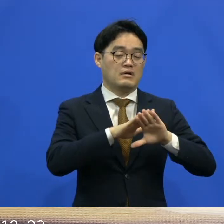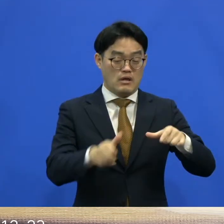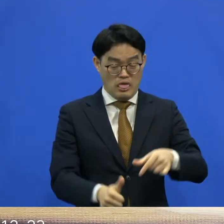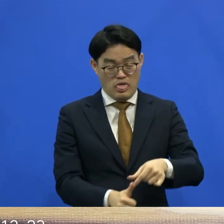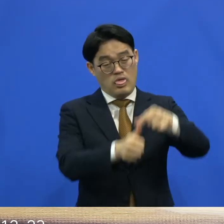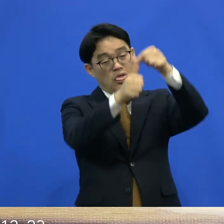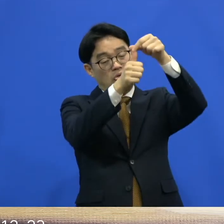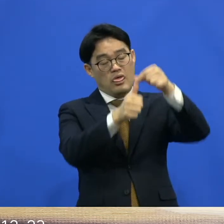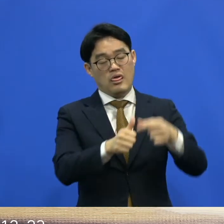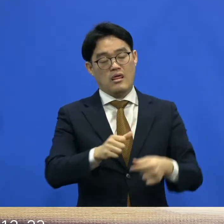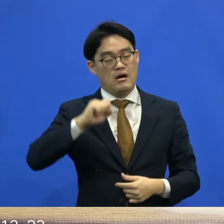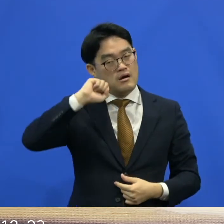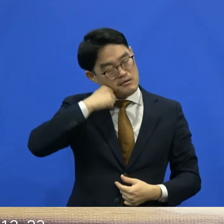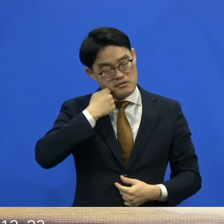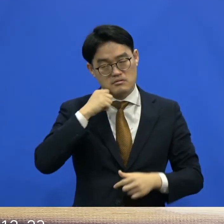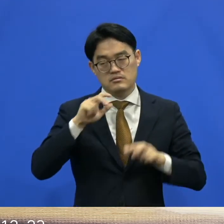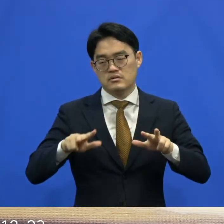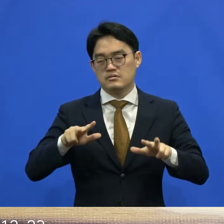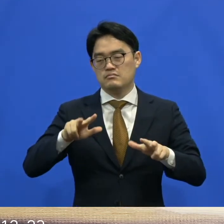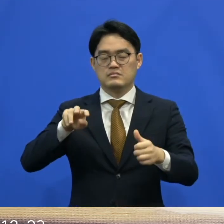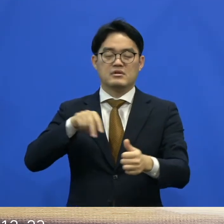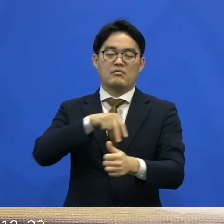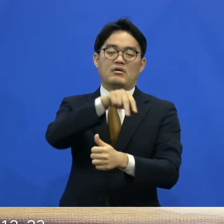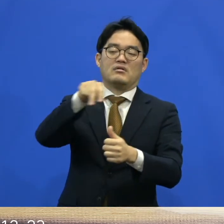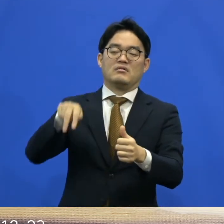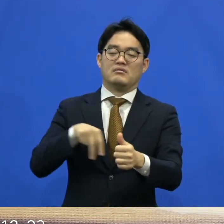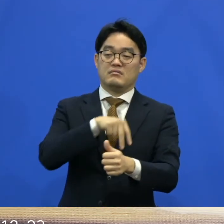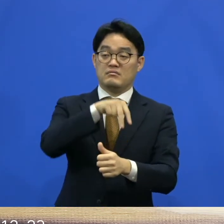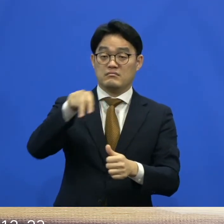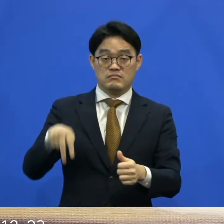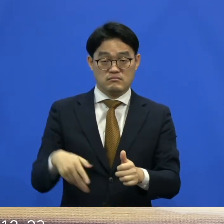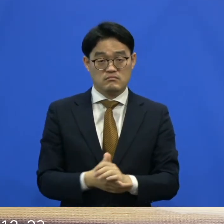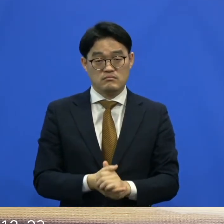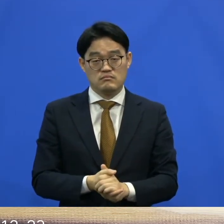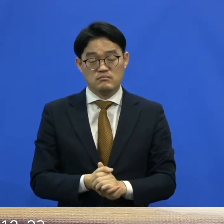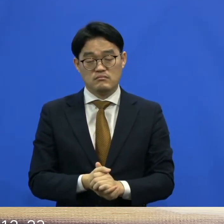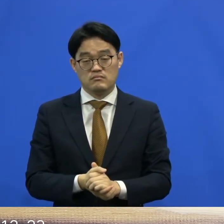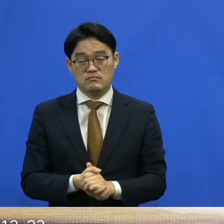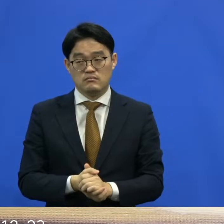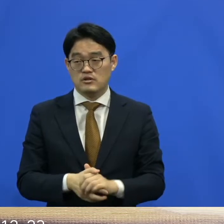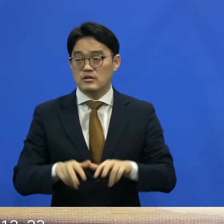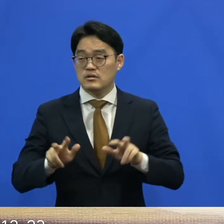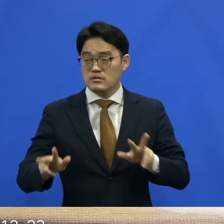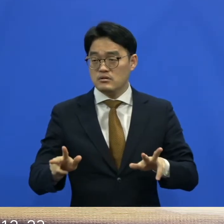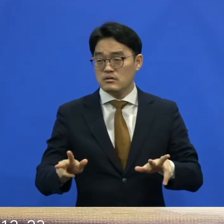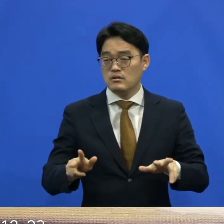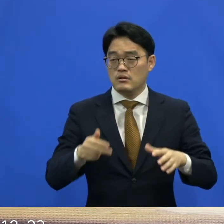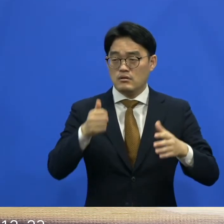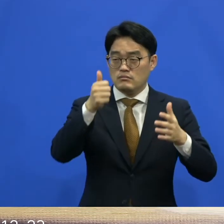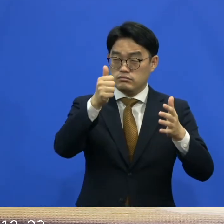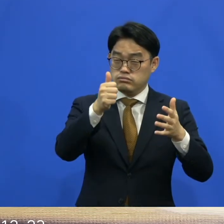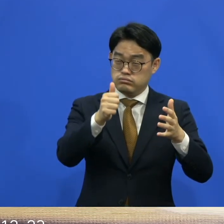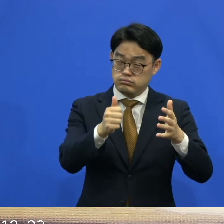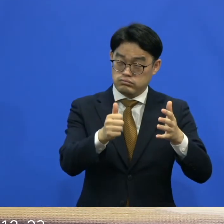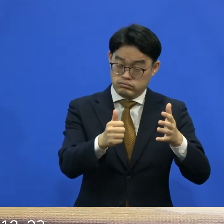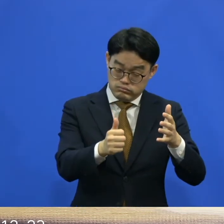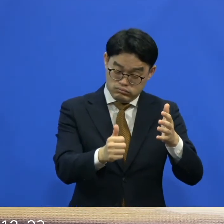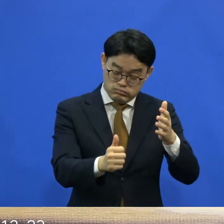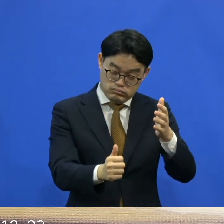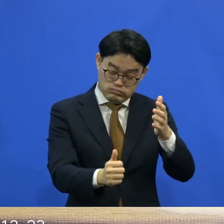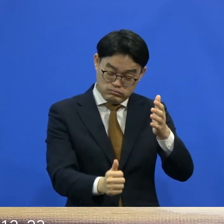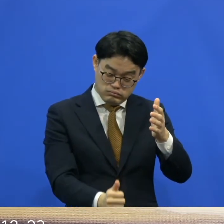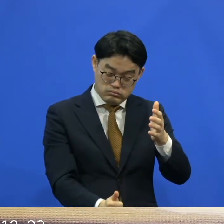자, 그런데 이 상태 속에 들어간 이 시간 속에 무슨